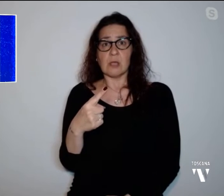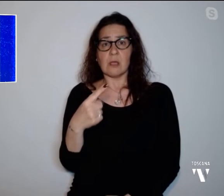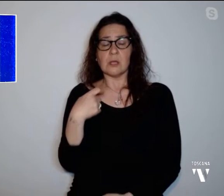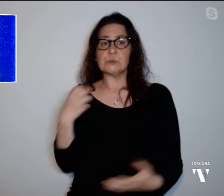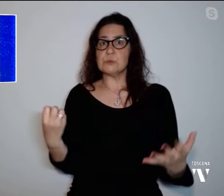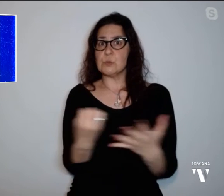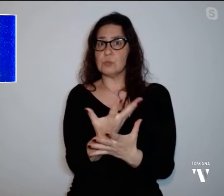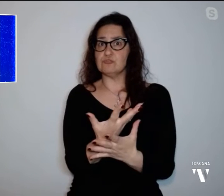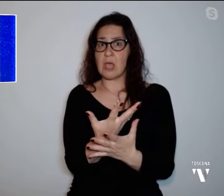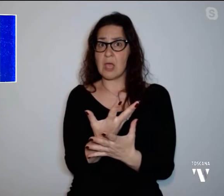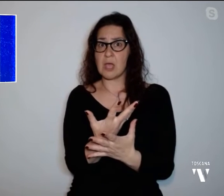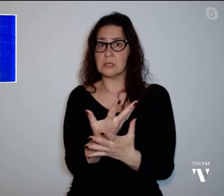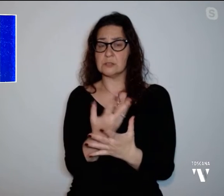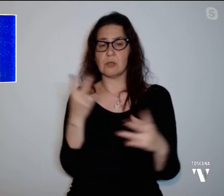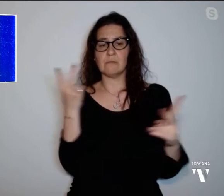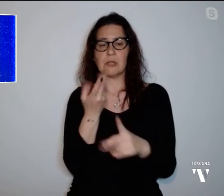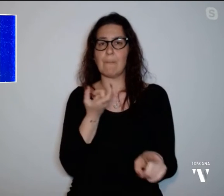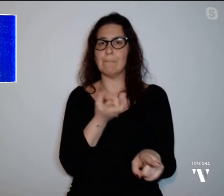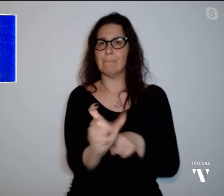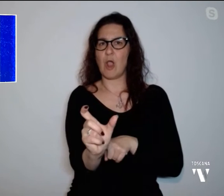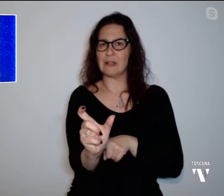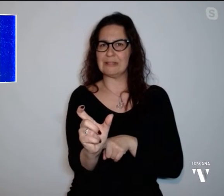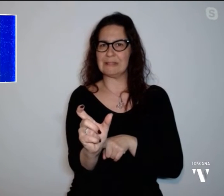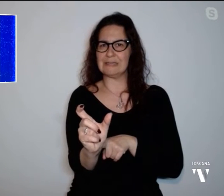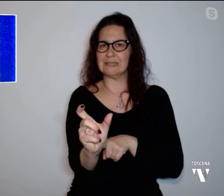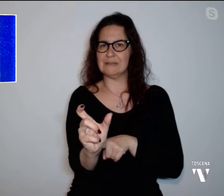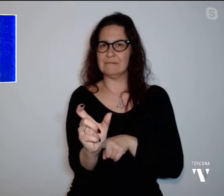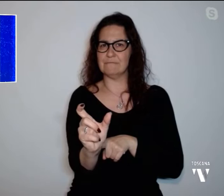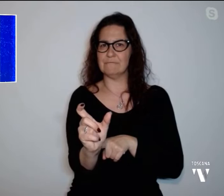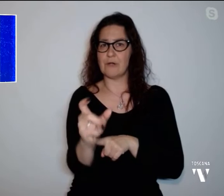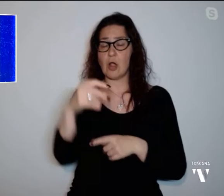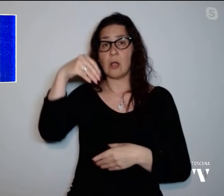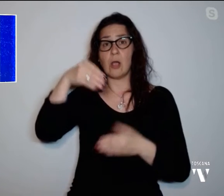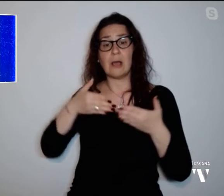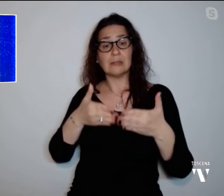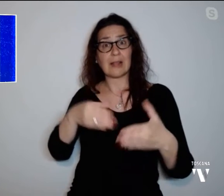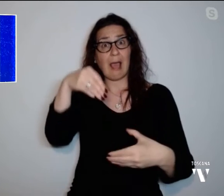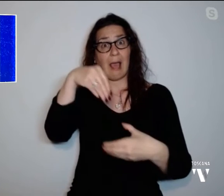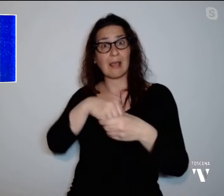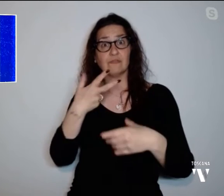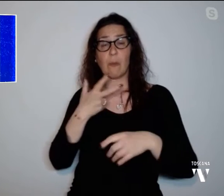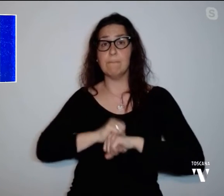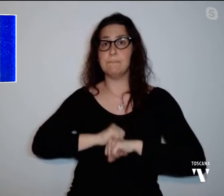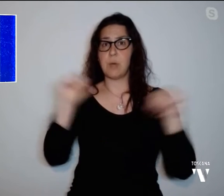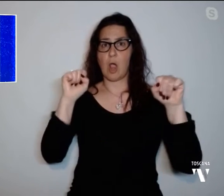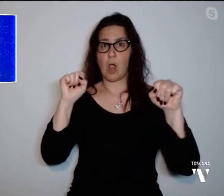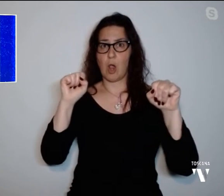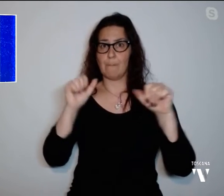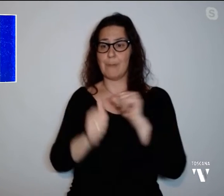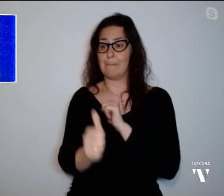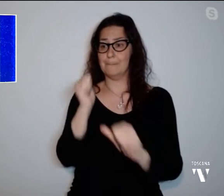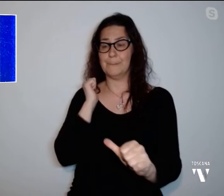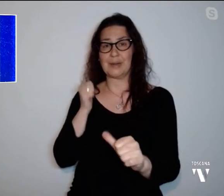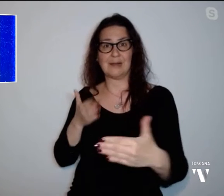sia stato causato dall'esplosione di una bomba a bordo del traghetto prima della collisione con